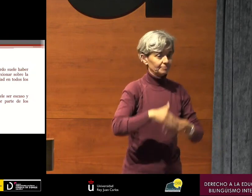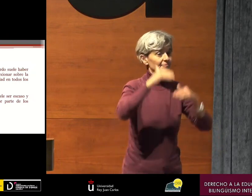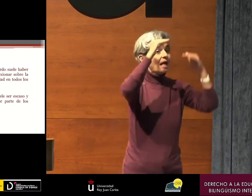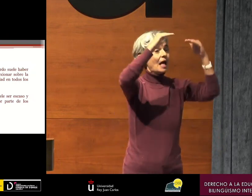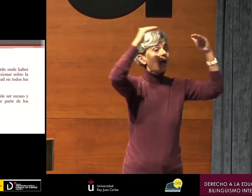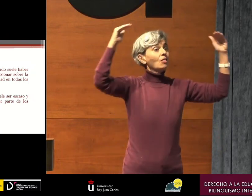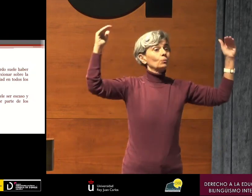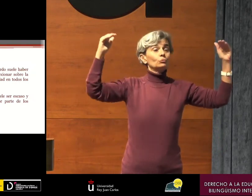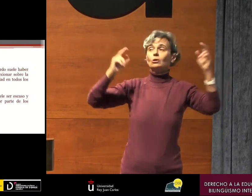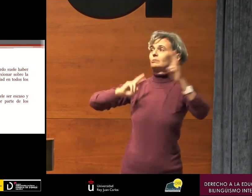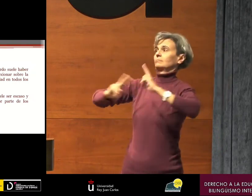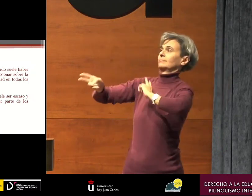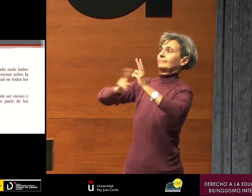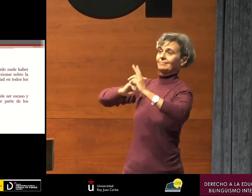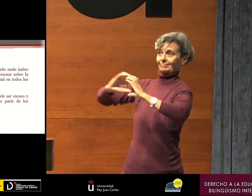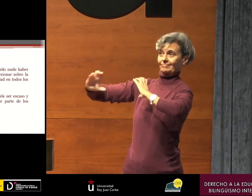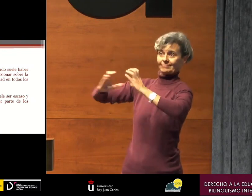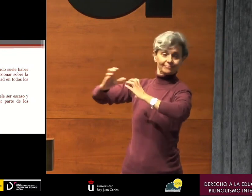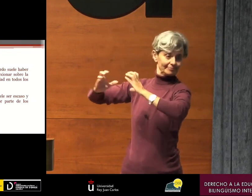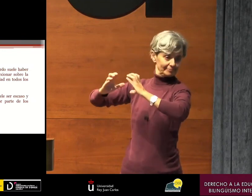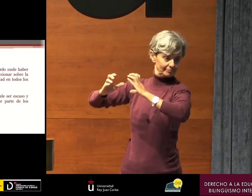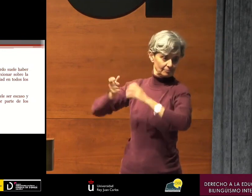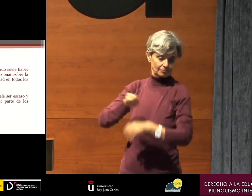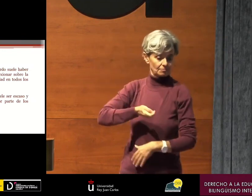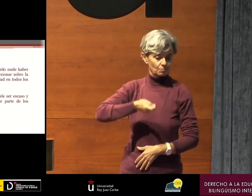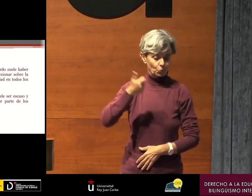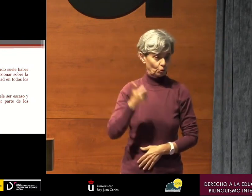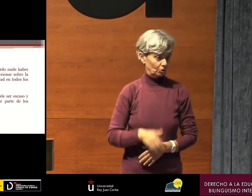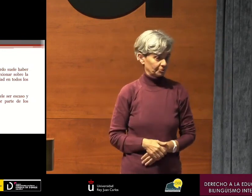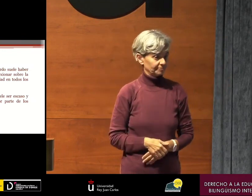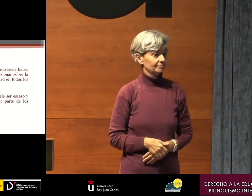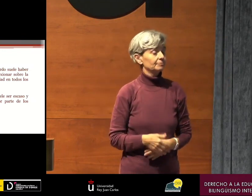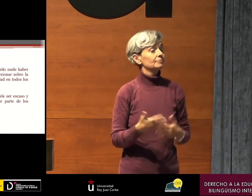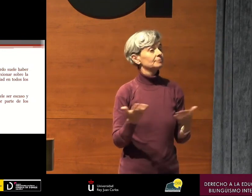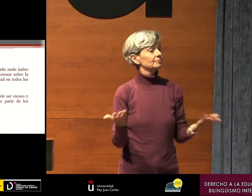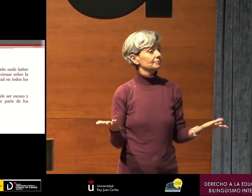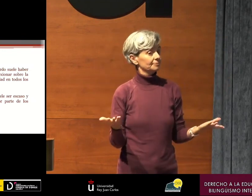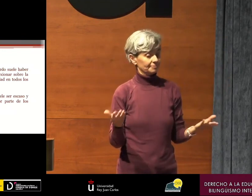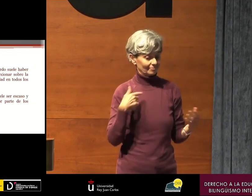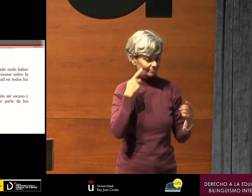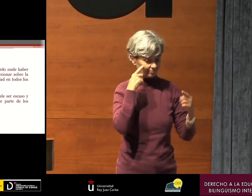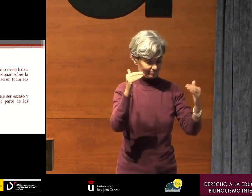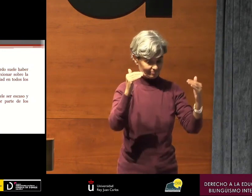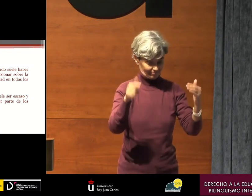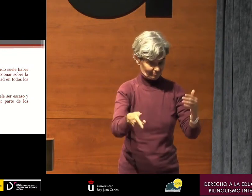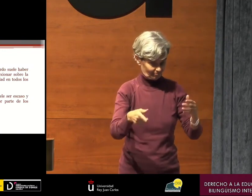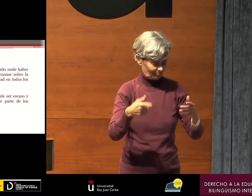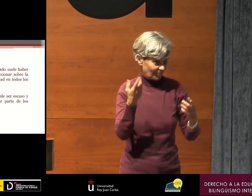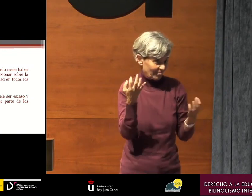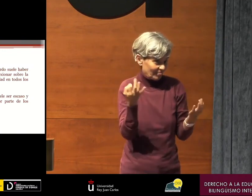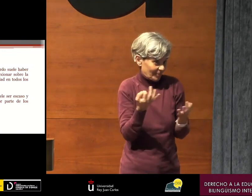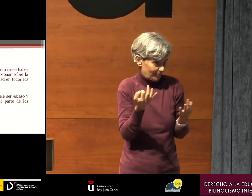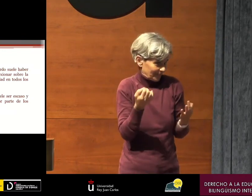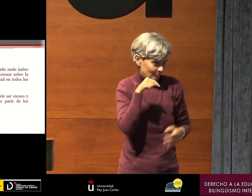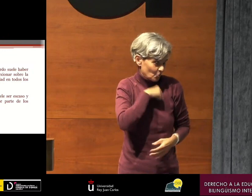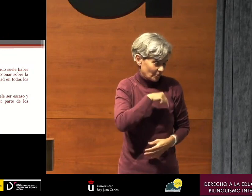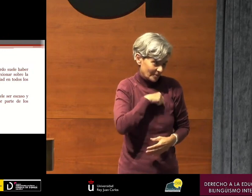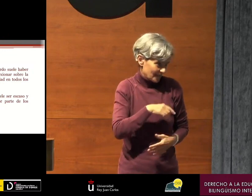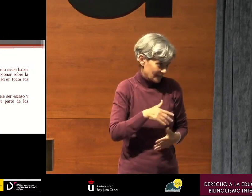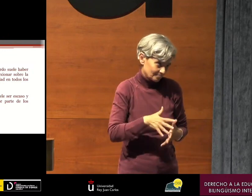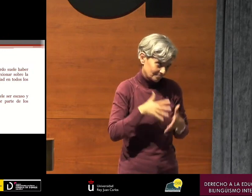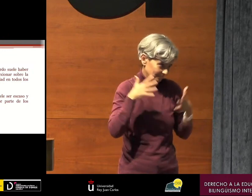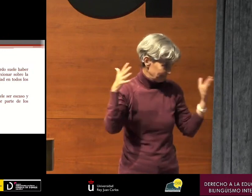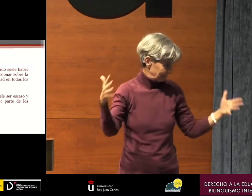Como digo, la conversación entre alumnos y adultos y alumnos sordos es escaso.